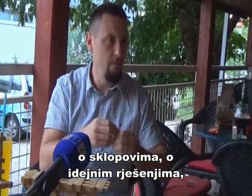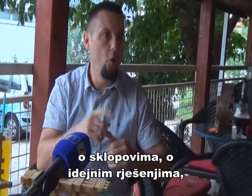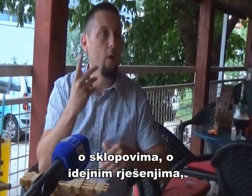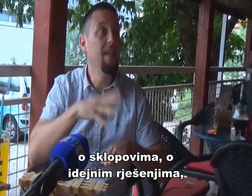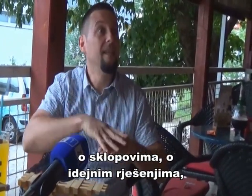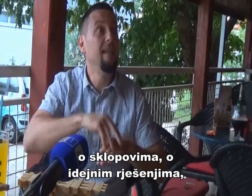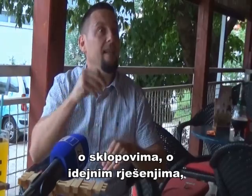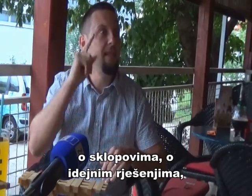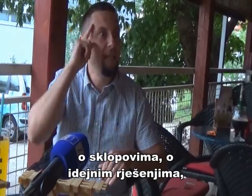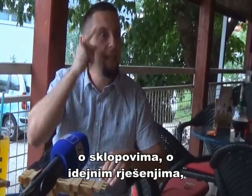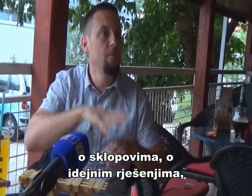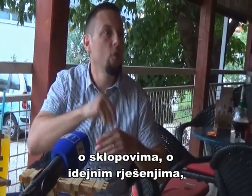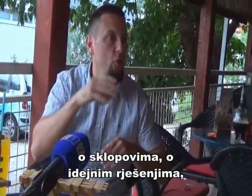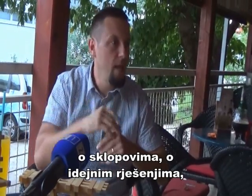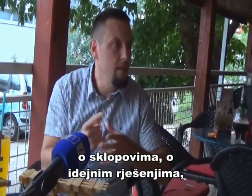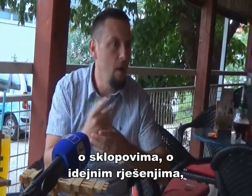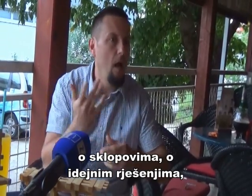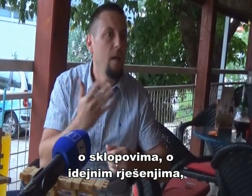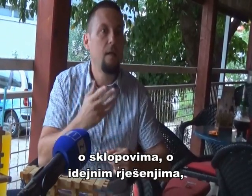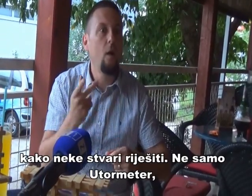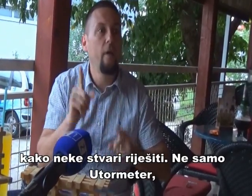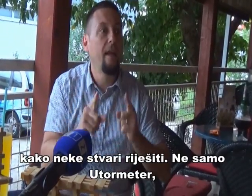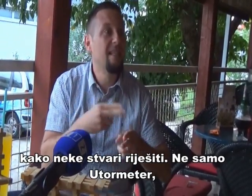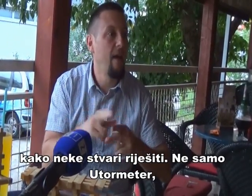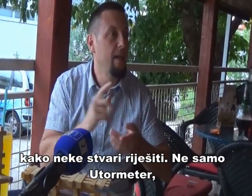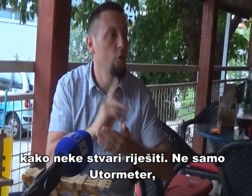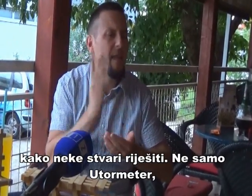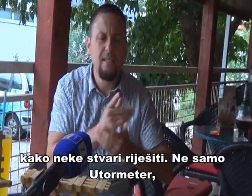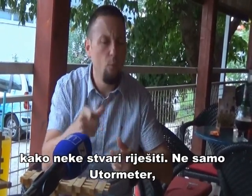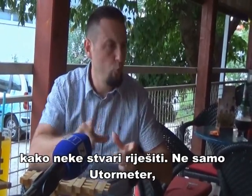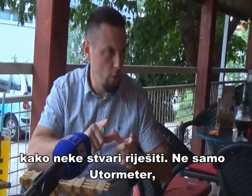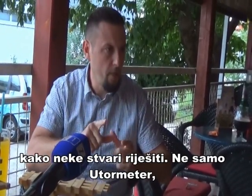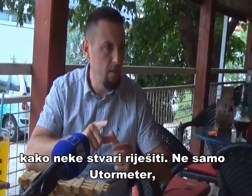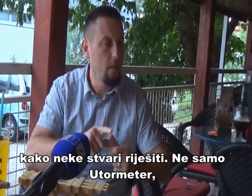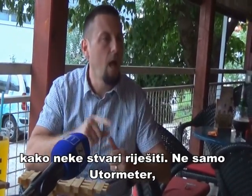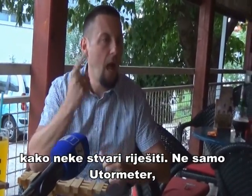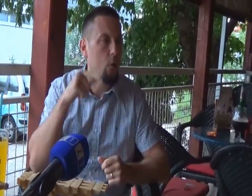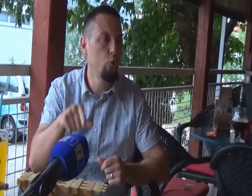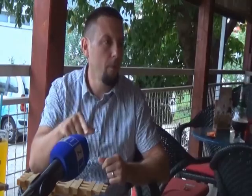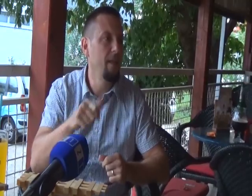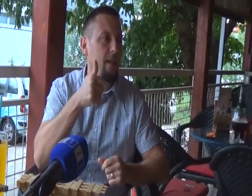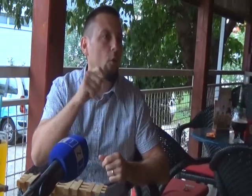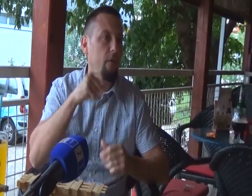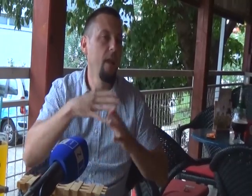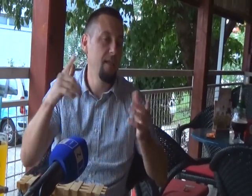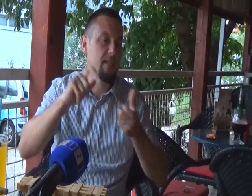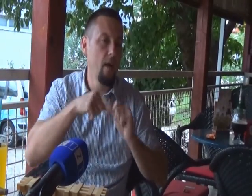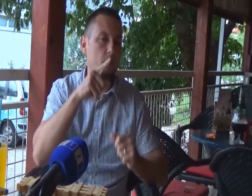o idejnim rješenjima, kako neke stvari, ne samo u tormeter, ali u tormeter je jedan od velikih stvari koje